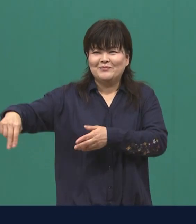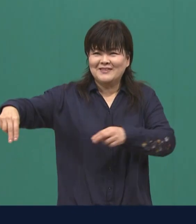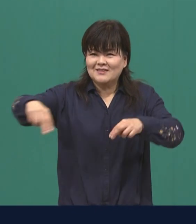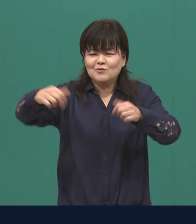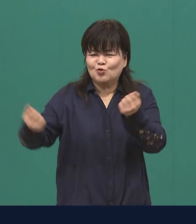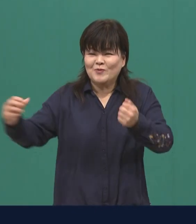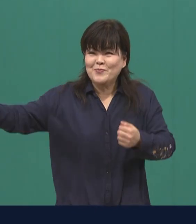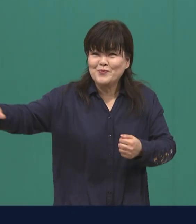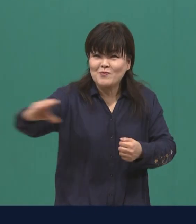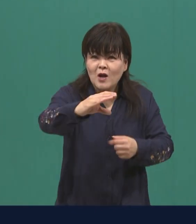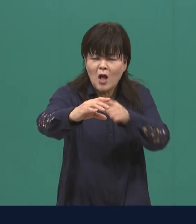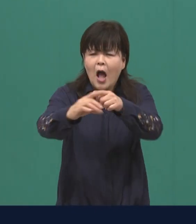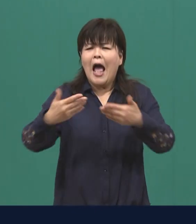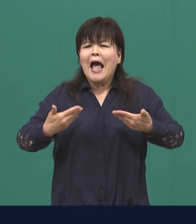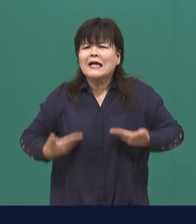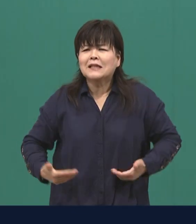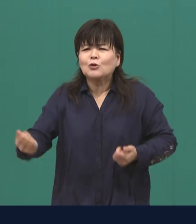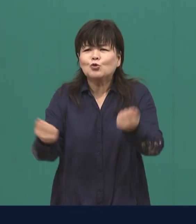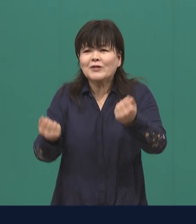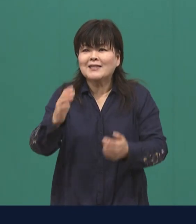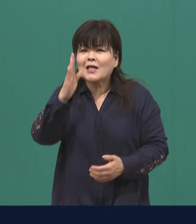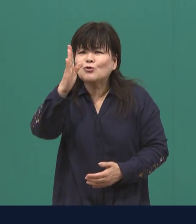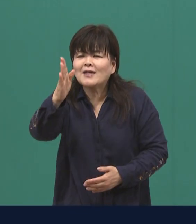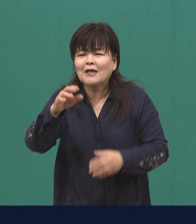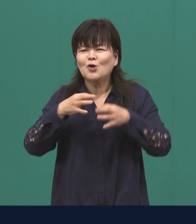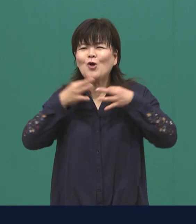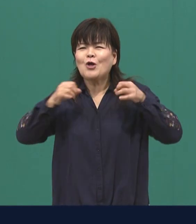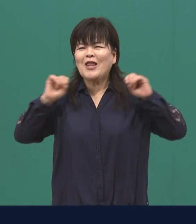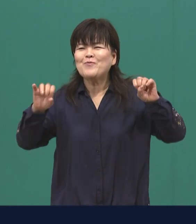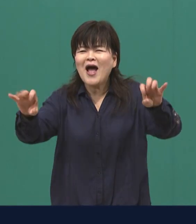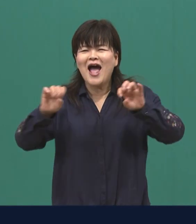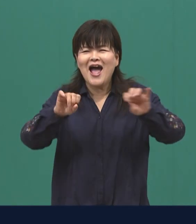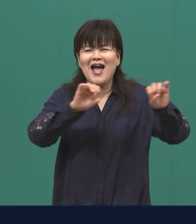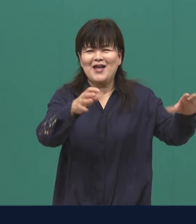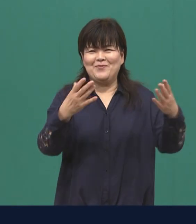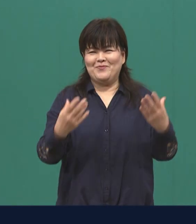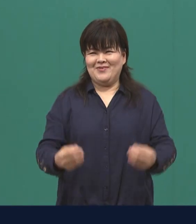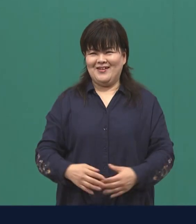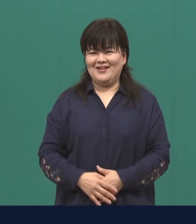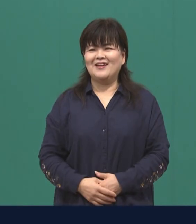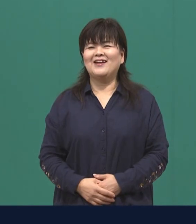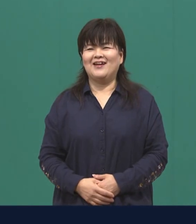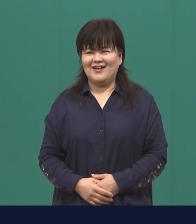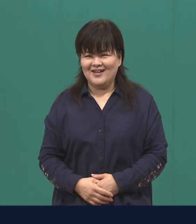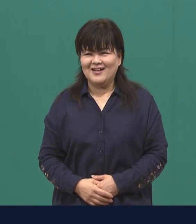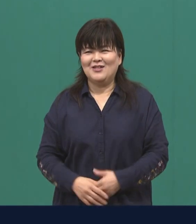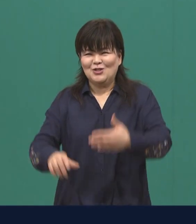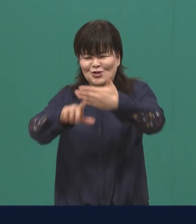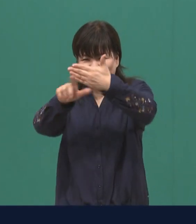行くドライバーらに安全運転してくださいと大きな声で呼びかけました。